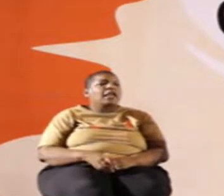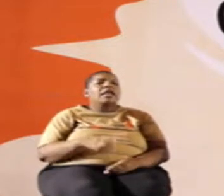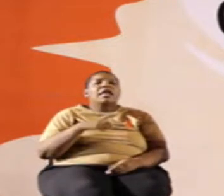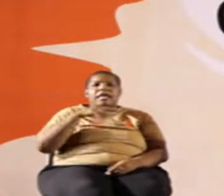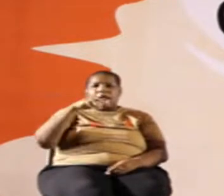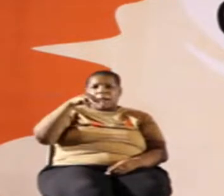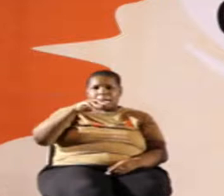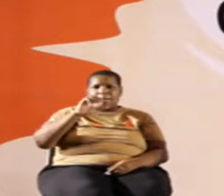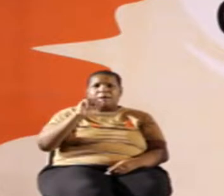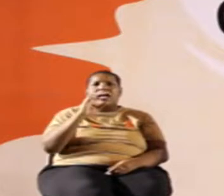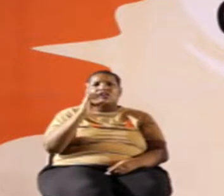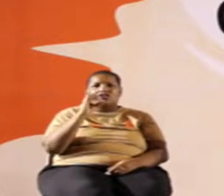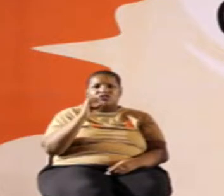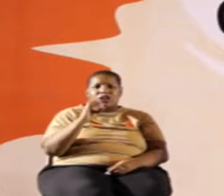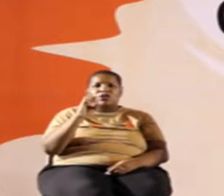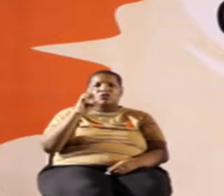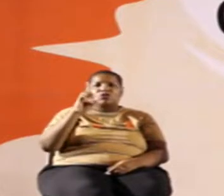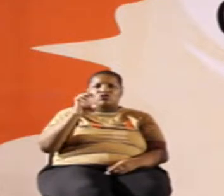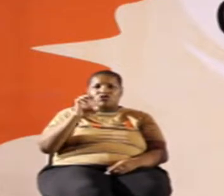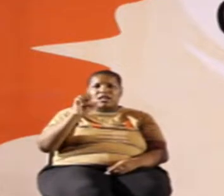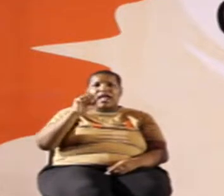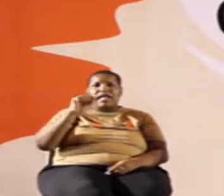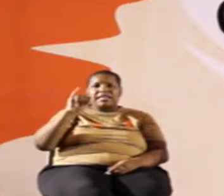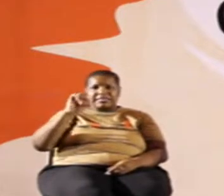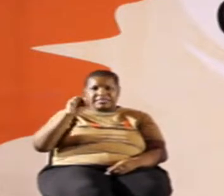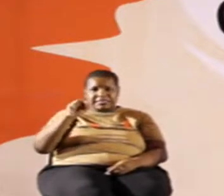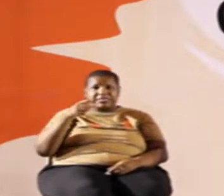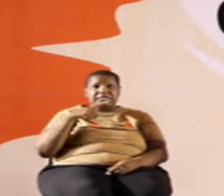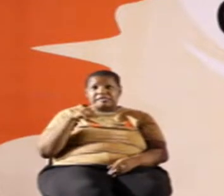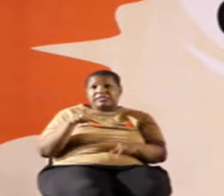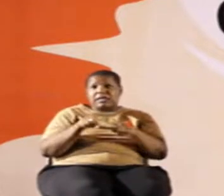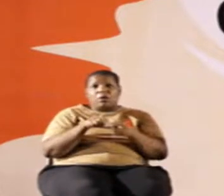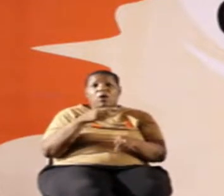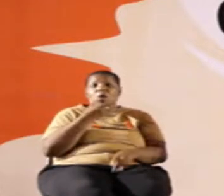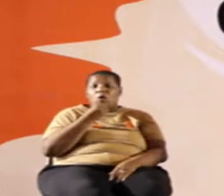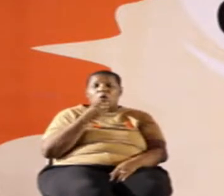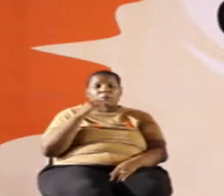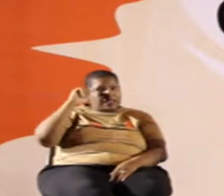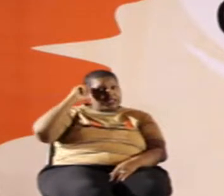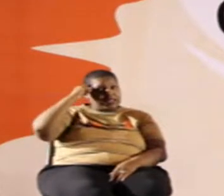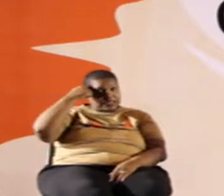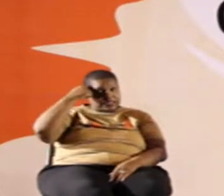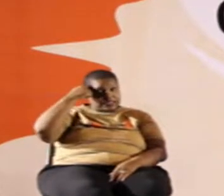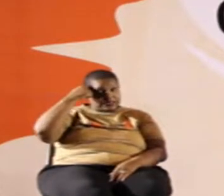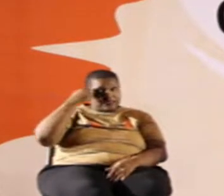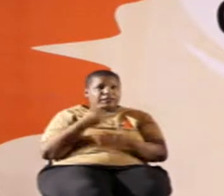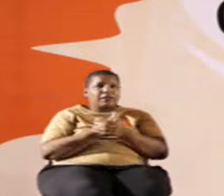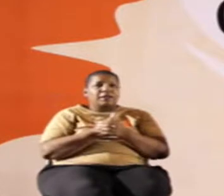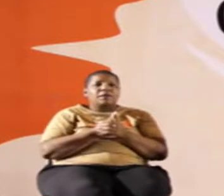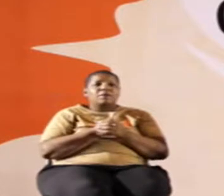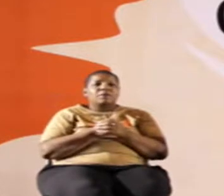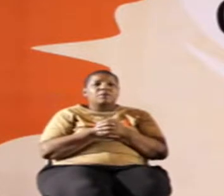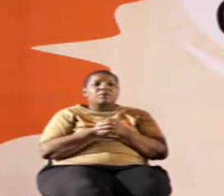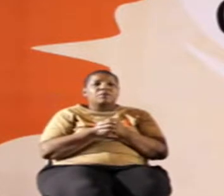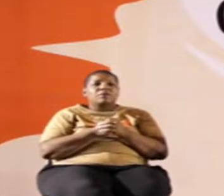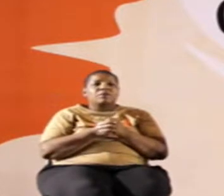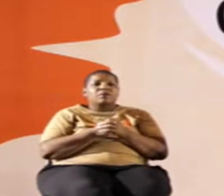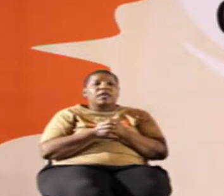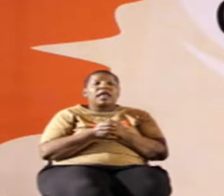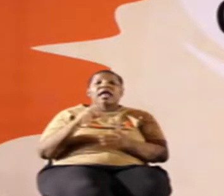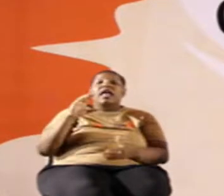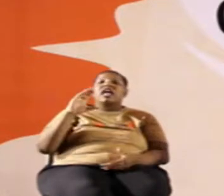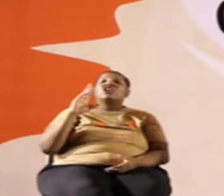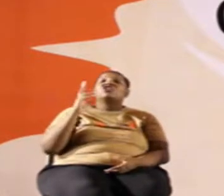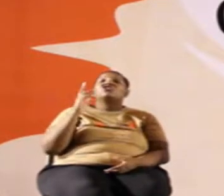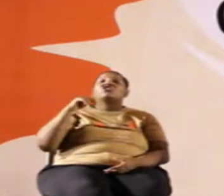Isso, também é um homem negro. Né? Era um homem negro, não era o Machado de Assis da Caixa Econômica. Chiquinha Gonzaga